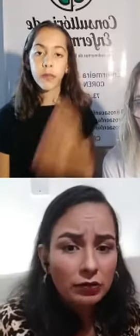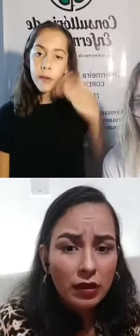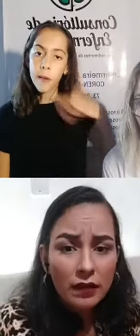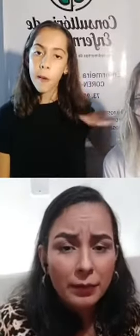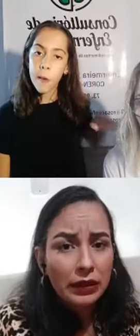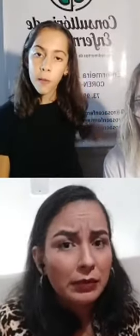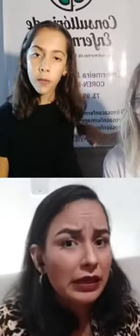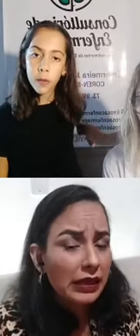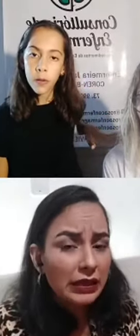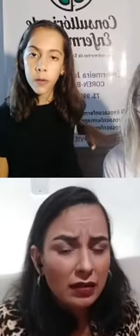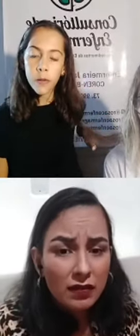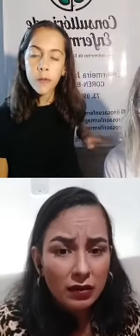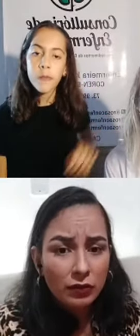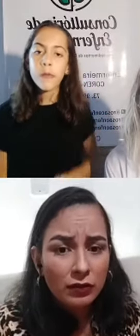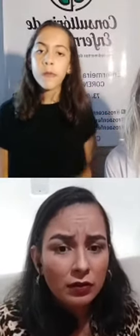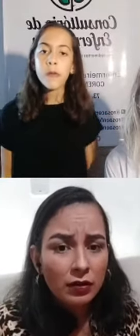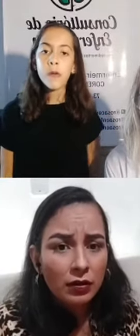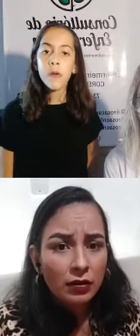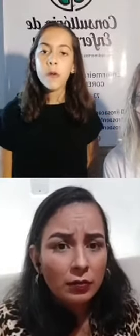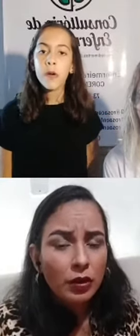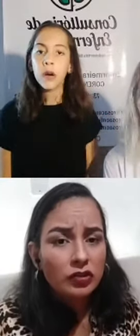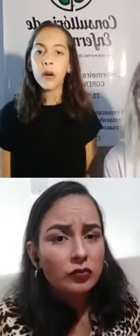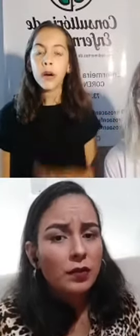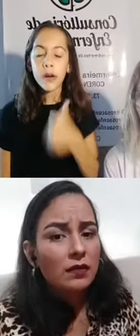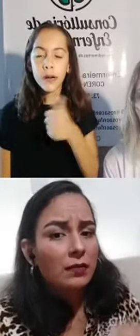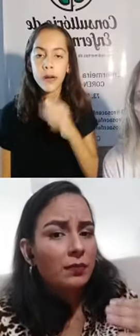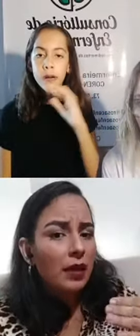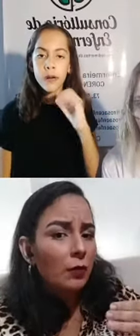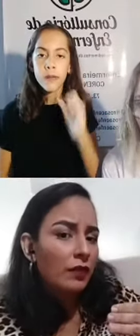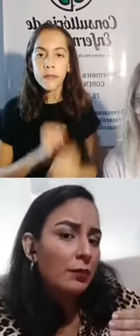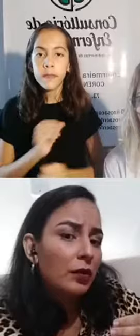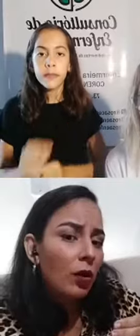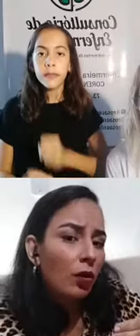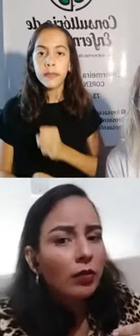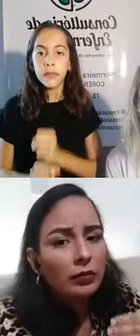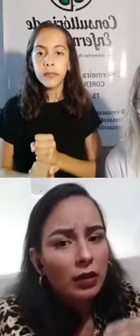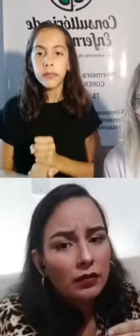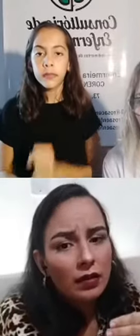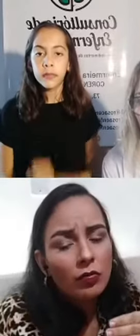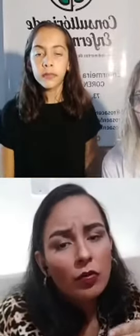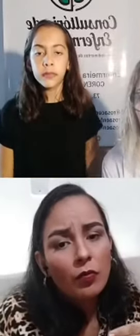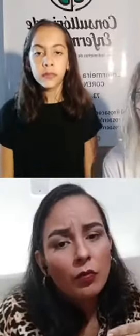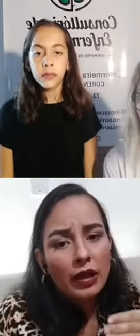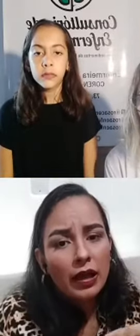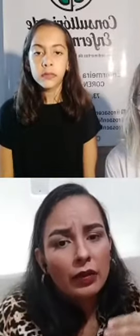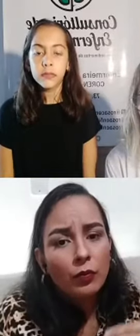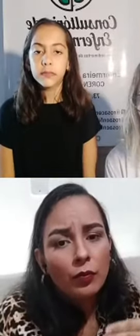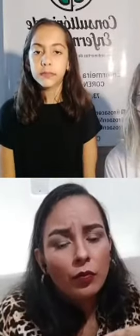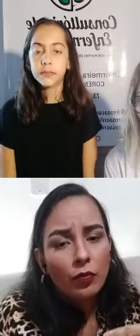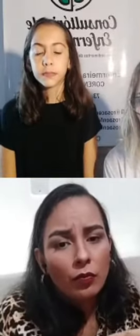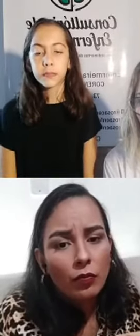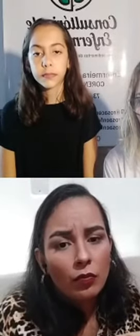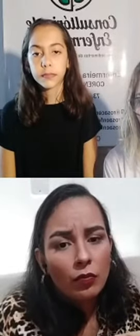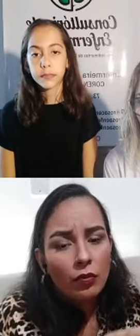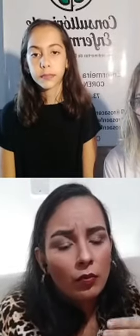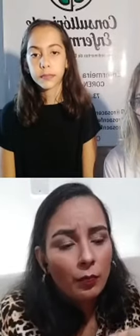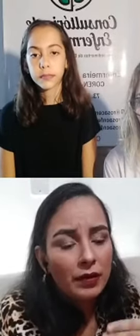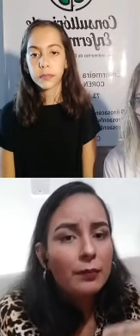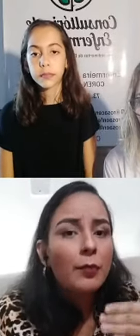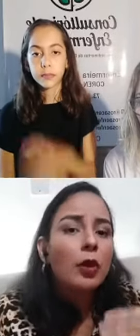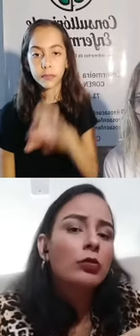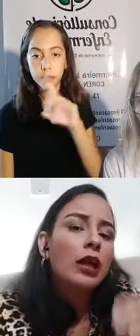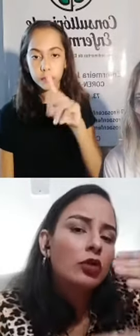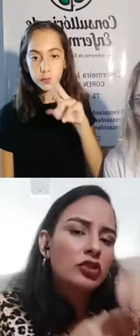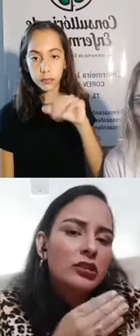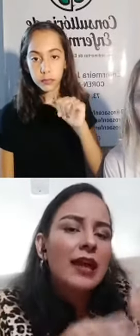impacto dessa pandemia daqui a 10 anos. Porque a gente precisa, eu sempre coloco a educação como ela é o